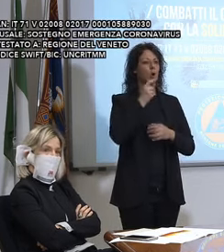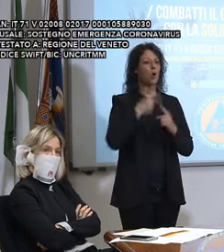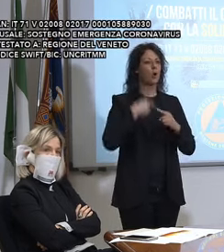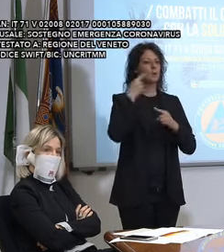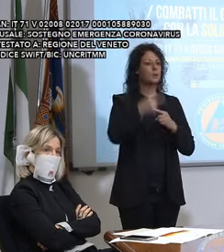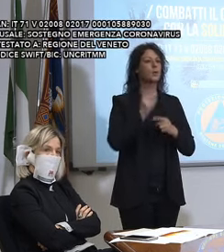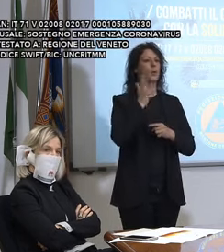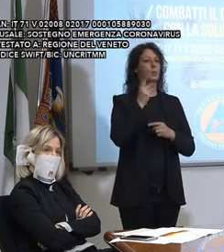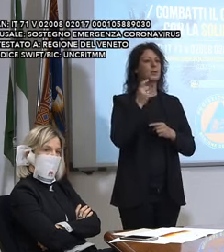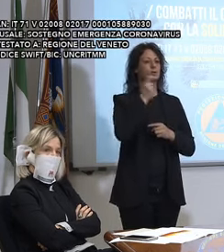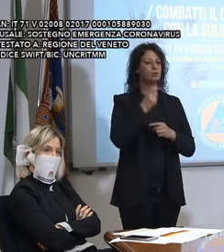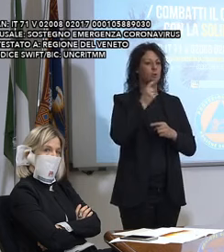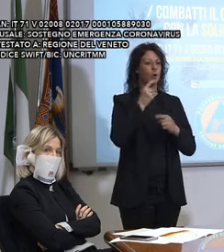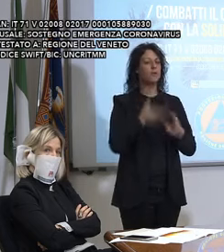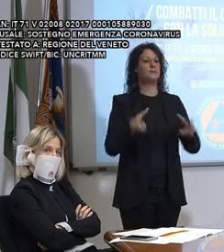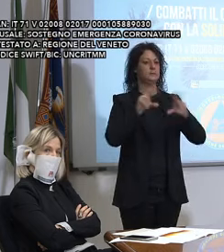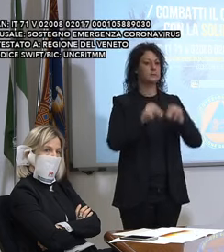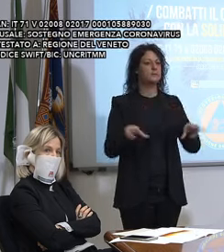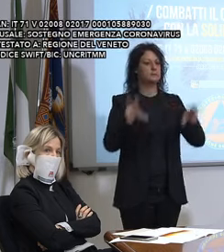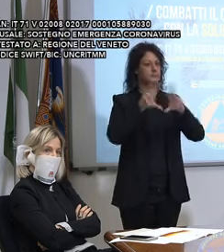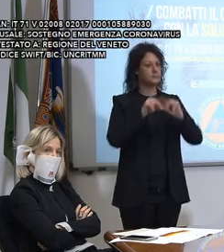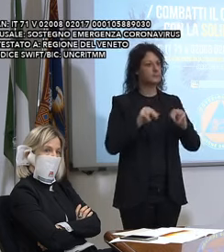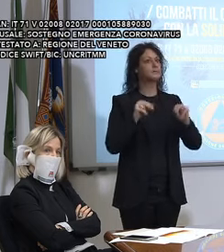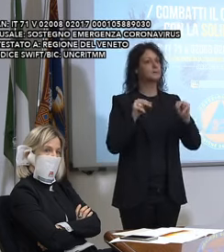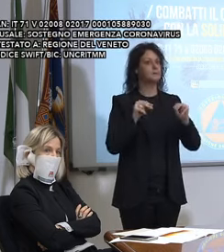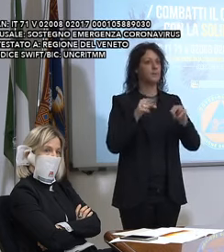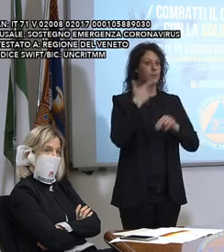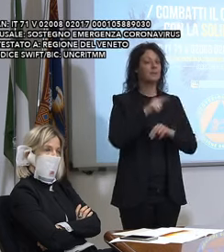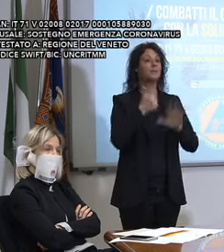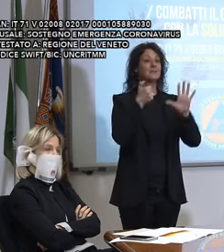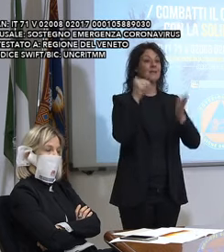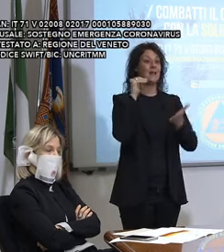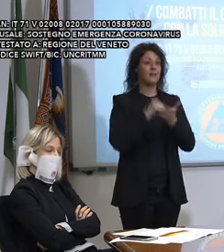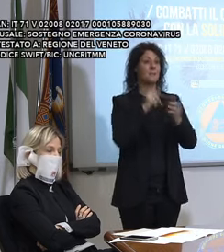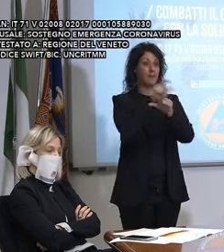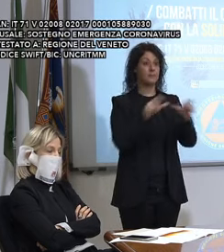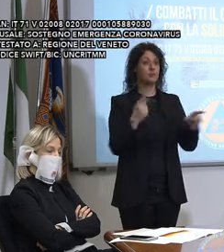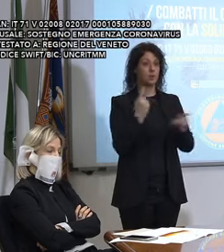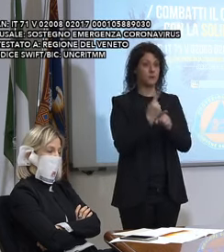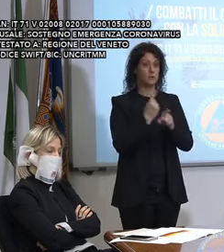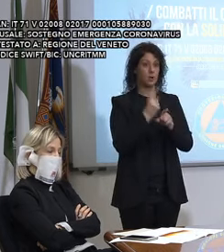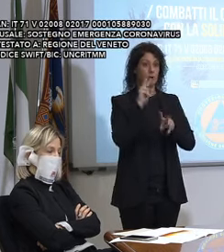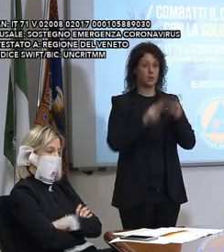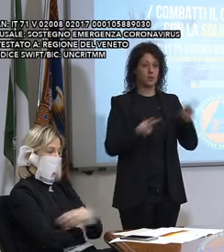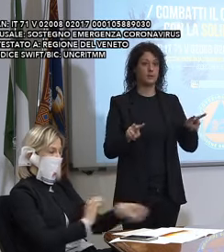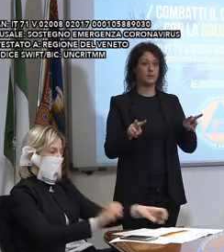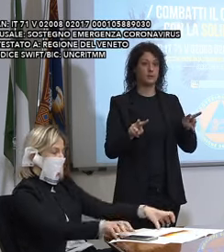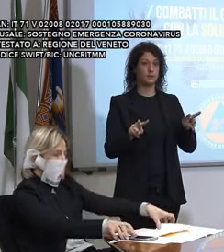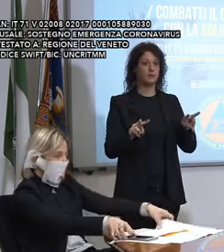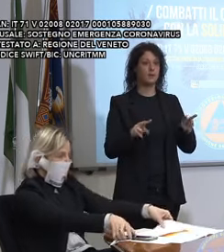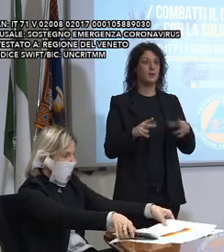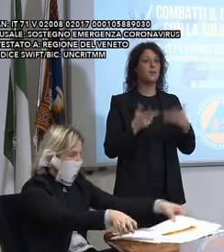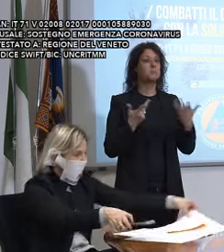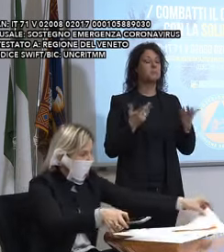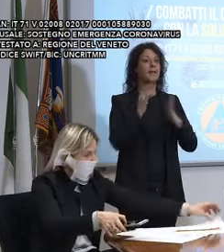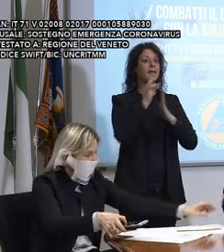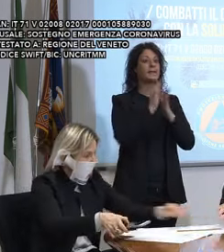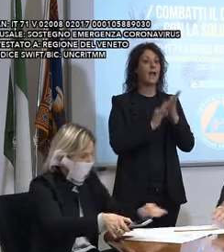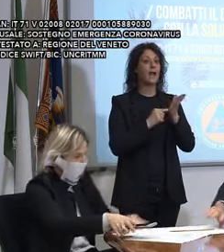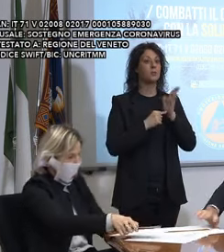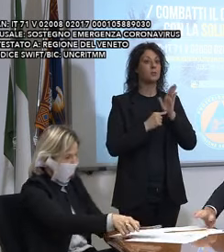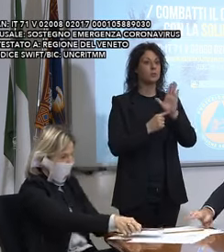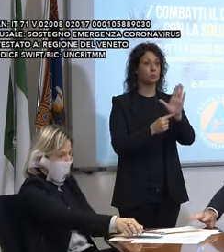però ogni giro dura 15 giorni, adesso sono 60.000 persone da testare, e considerate che mi è fuori un dato, vi dico solo una,